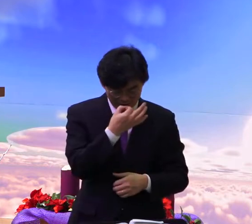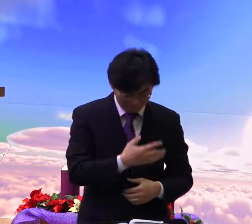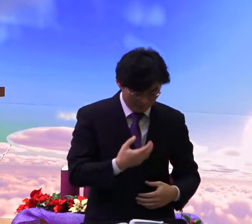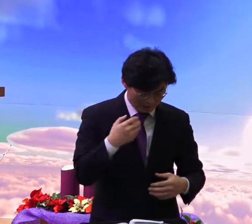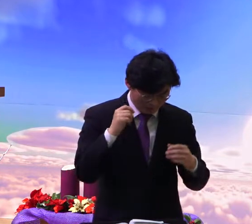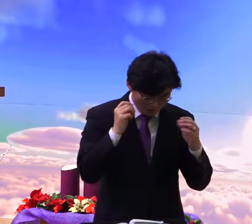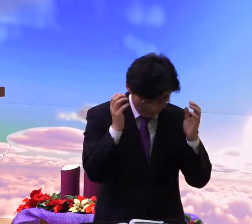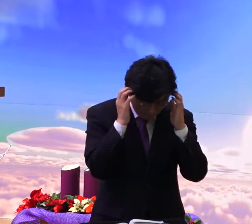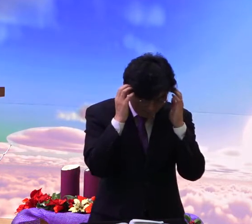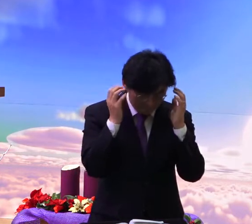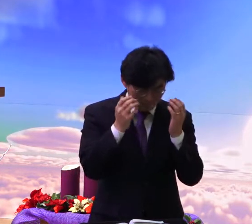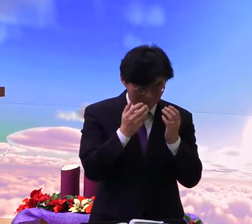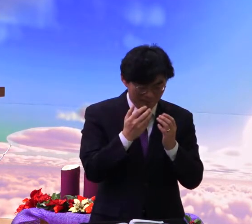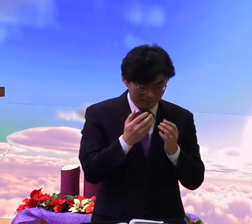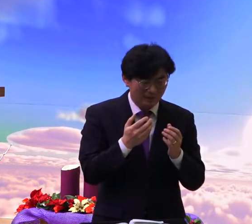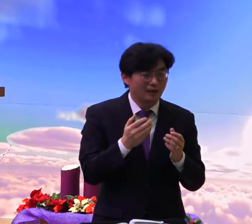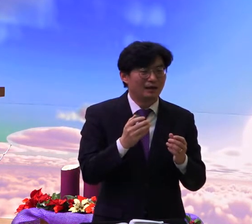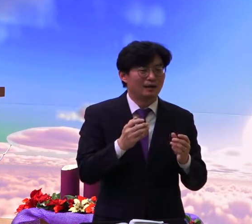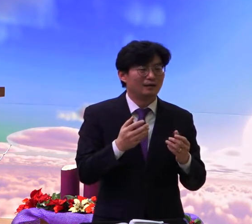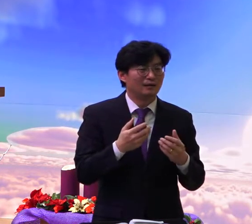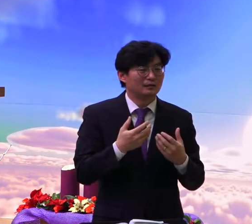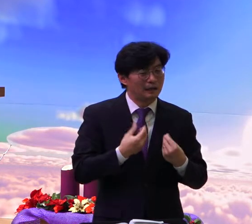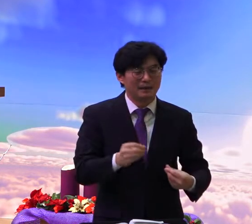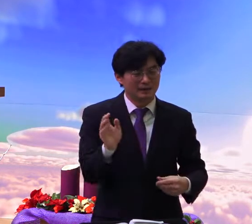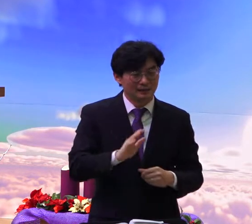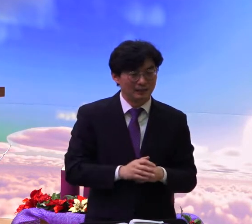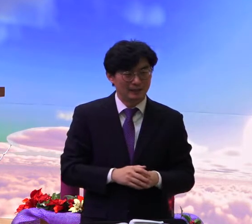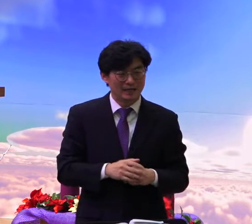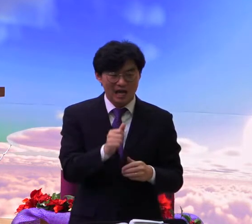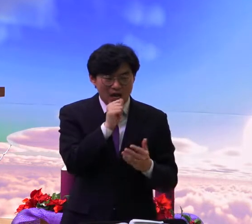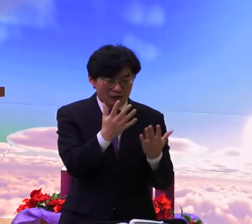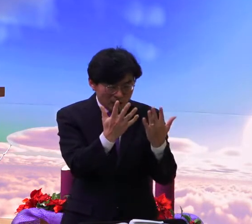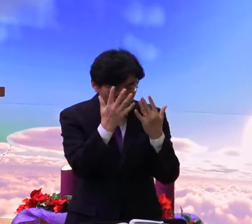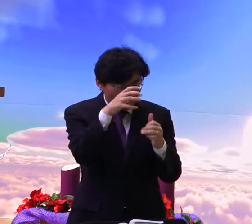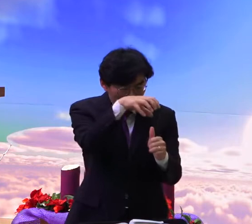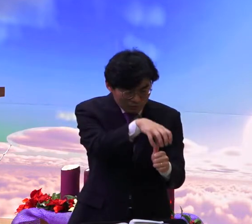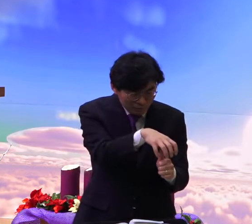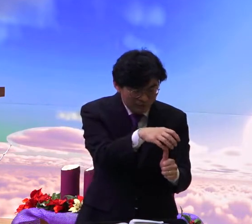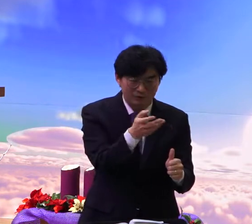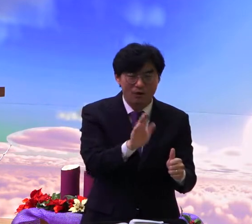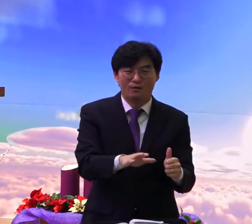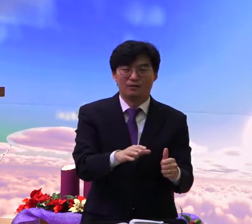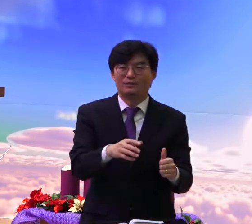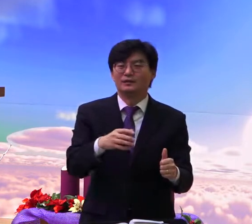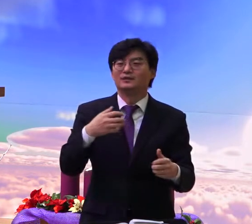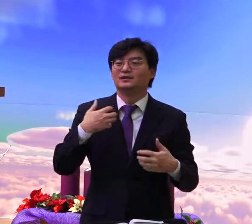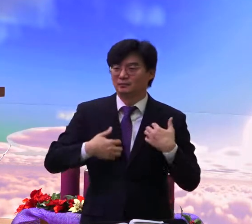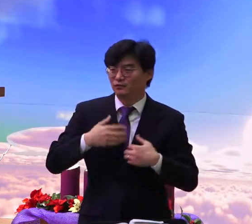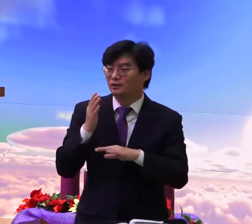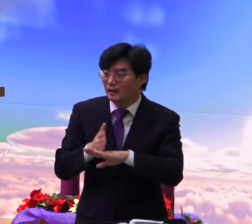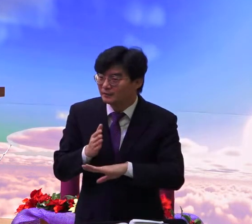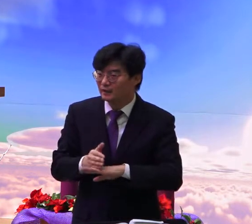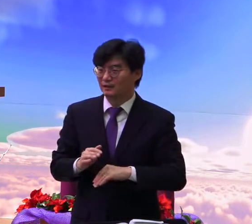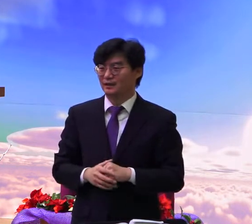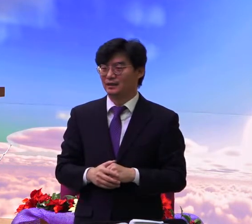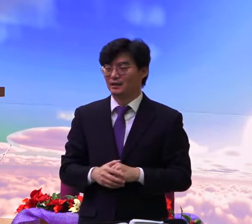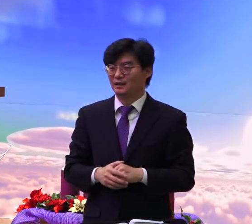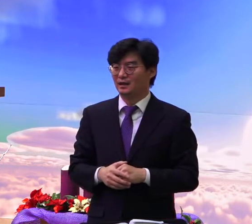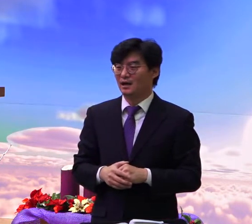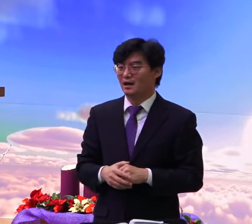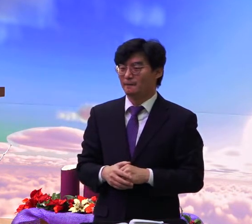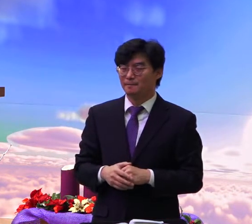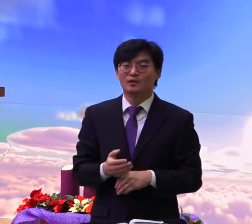상황 속에서, 오늘 본문에 감옥에 갇힌 그 상황 속에서도 그랬습니다. 저와 여러분의 삶이 그렇게